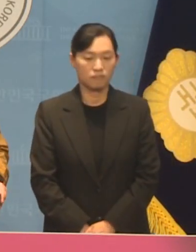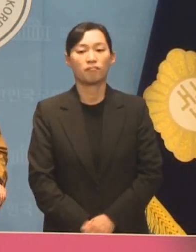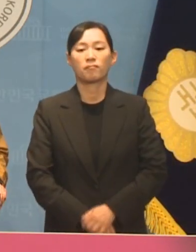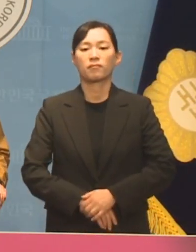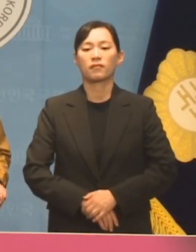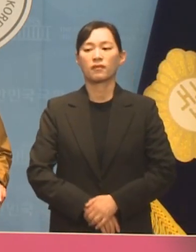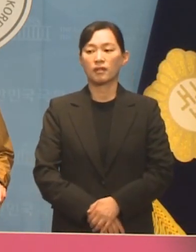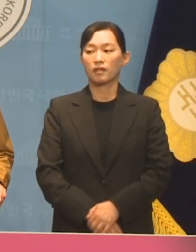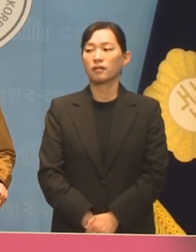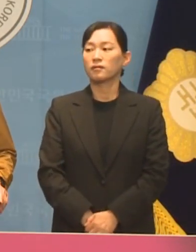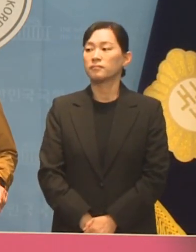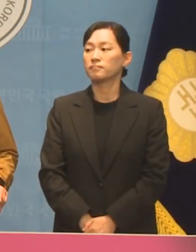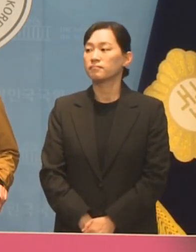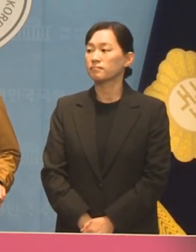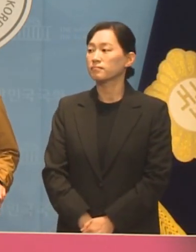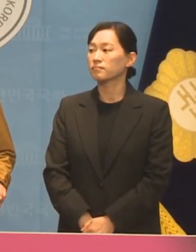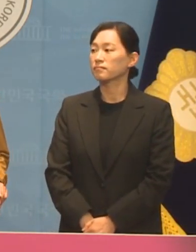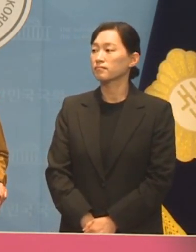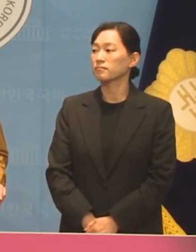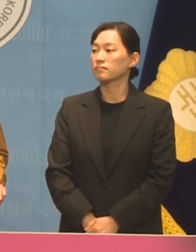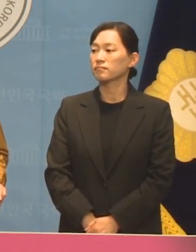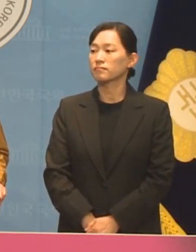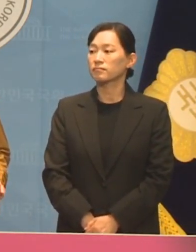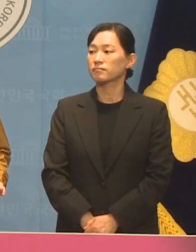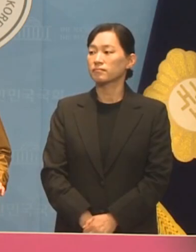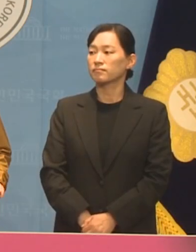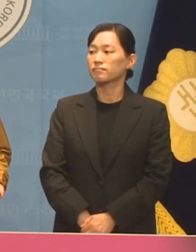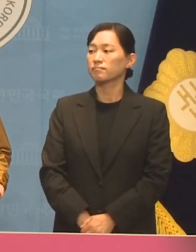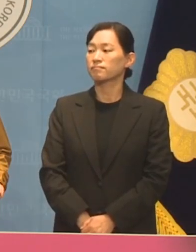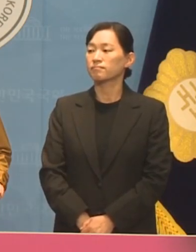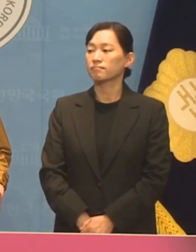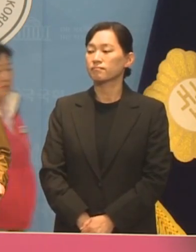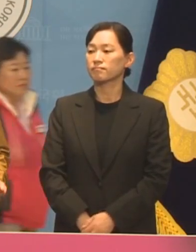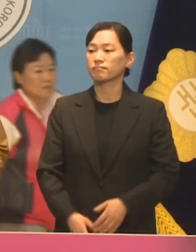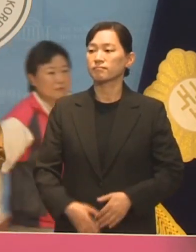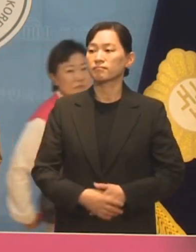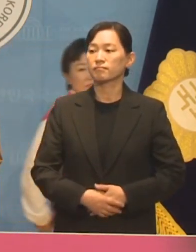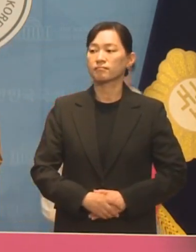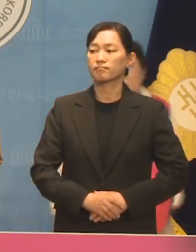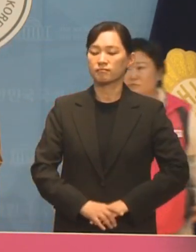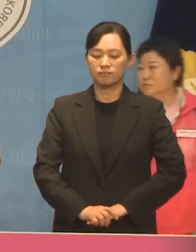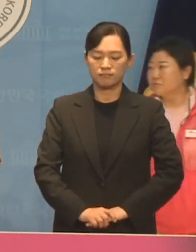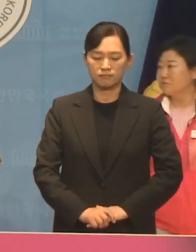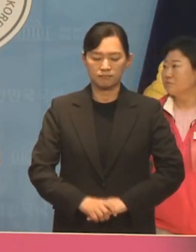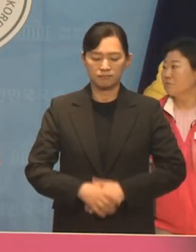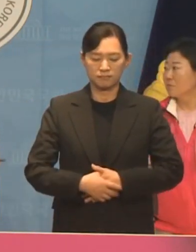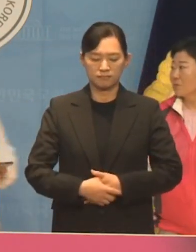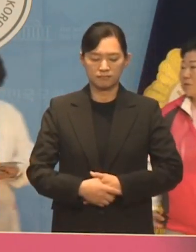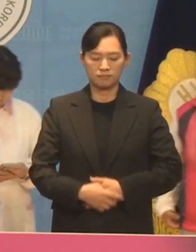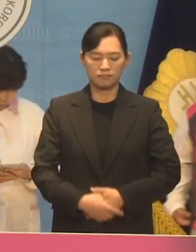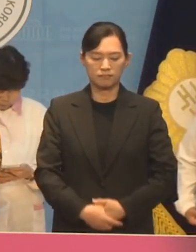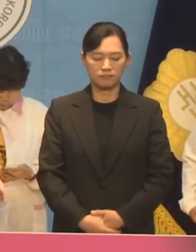하겠습니다. 예, 우리 기자회견 참석자들 배석해 주시면 좋겠습니다.